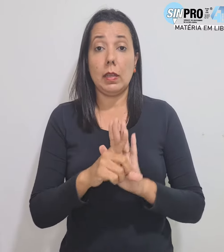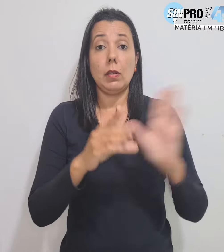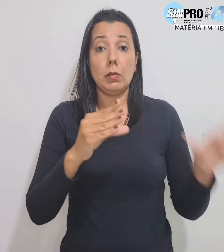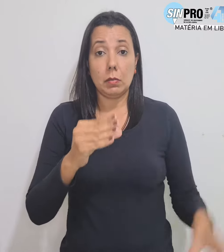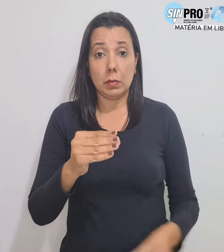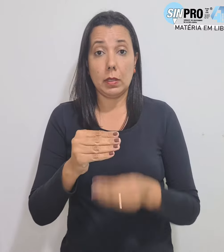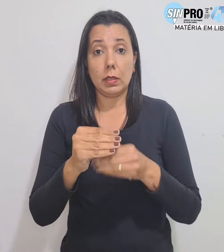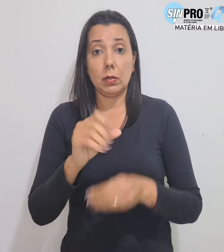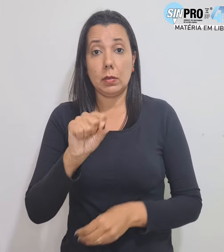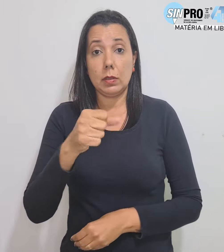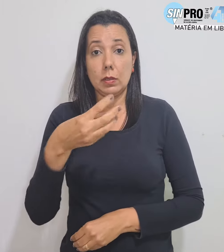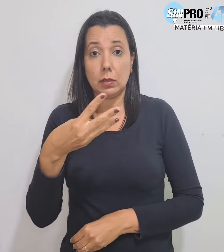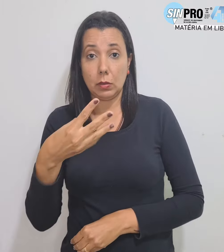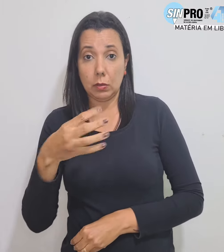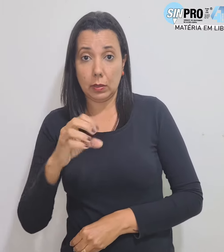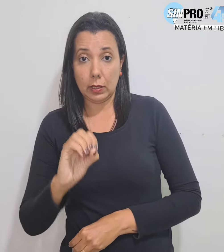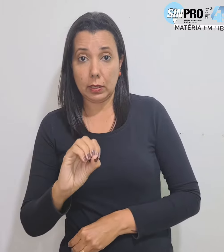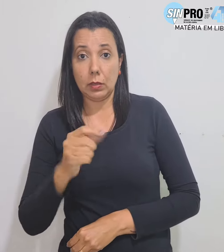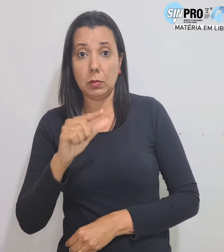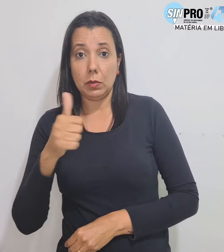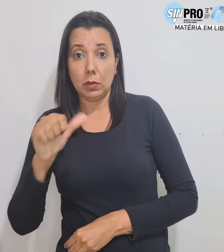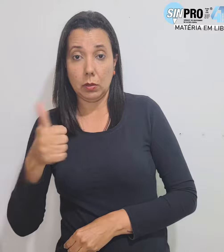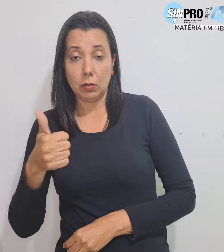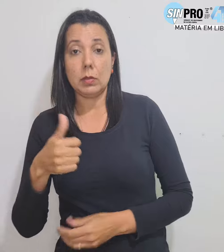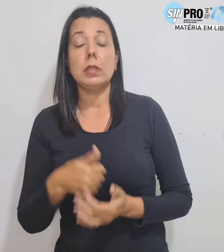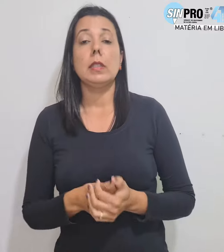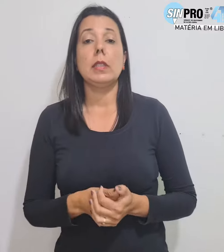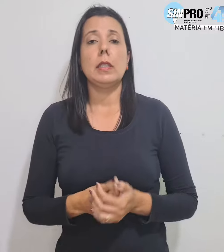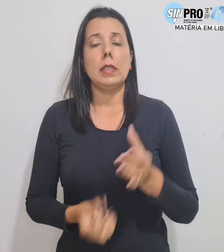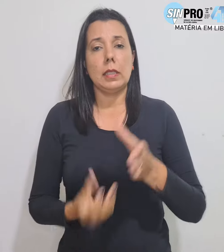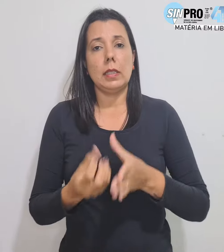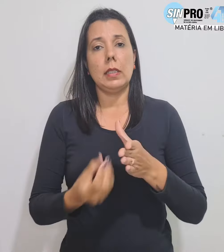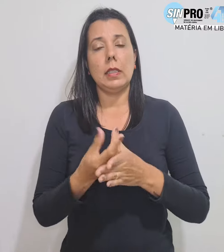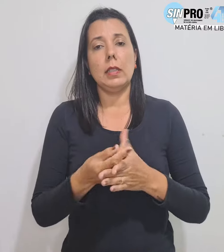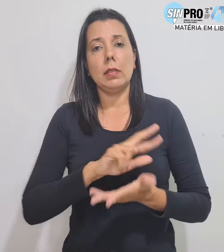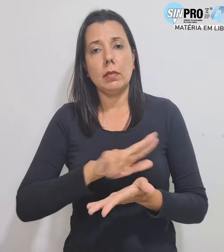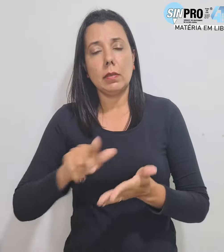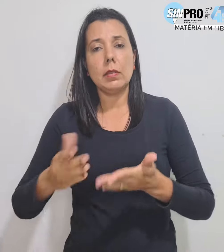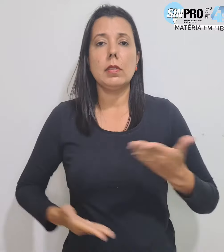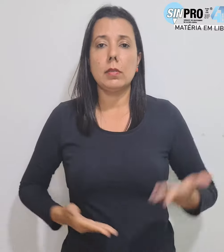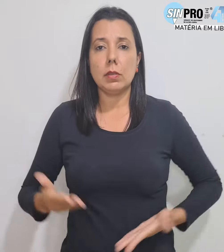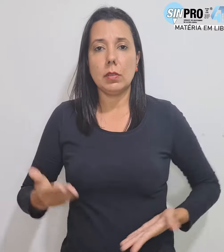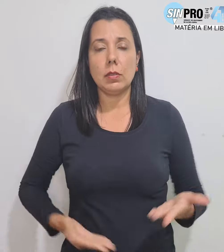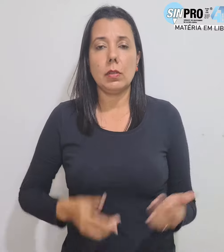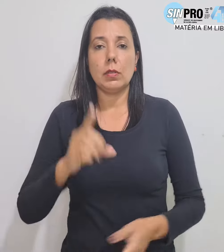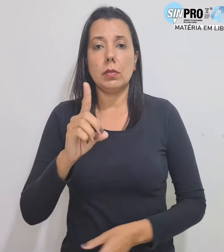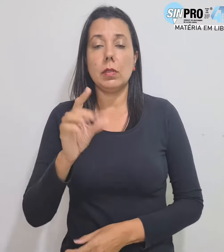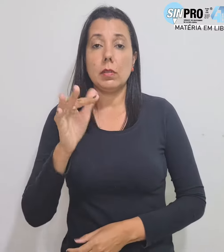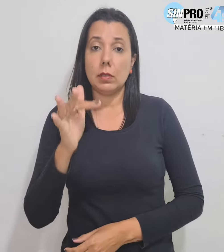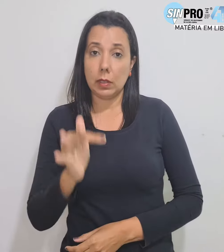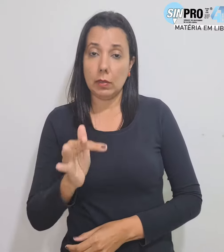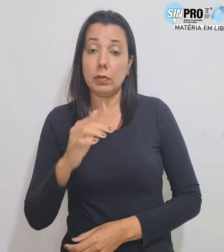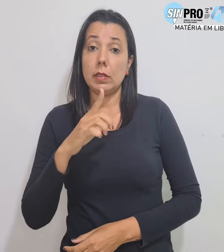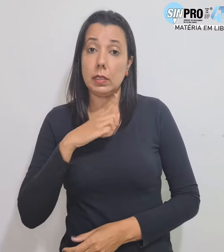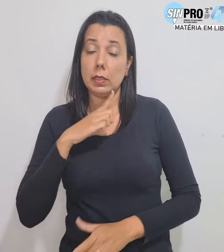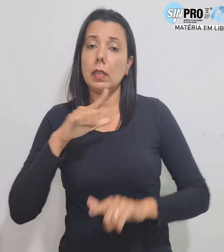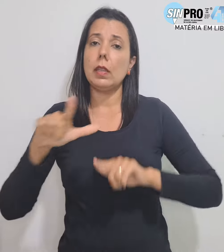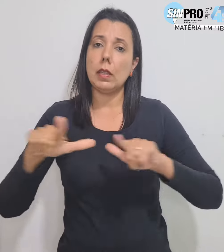Lei Complementar 840 de 2011, estabelece que os servidores públicos do Distrito Federal, que